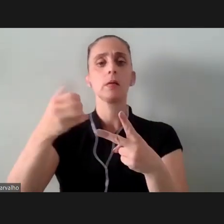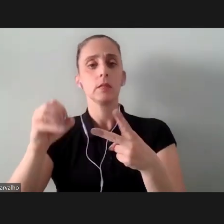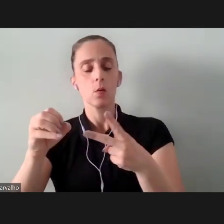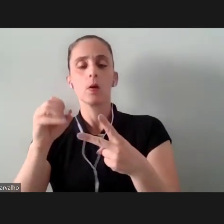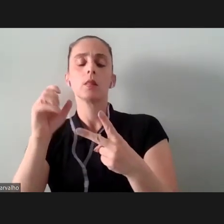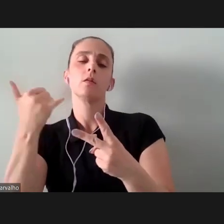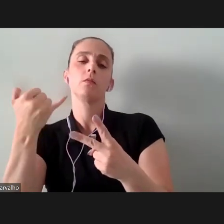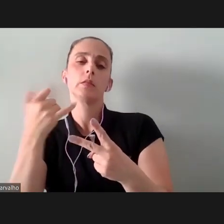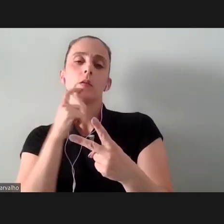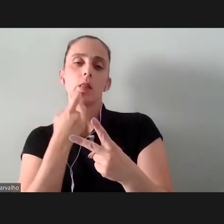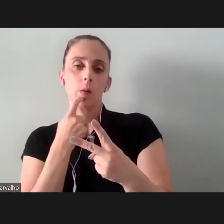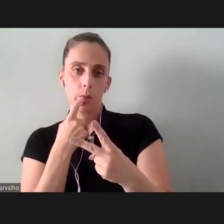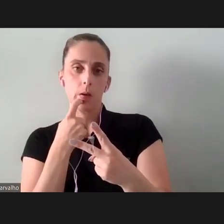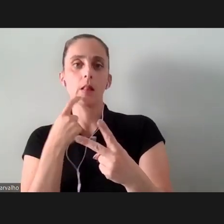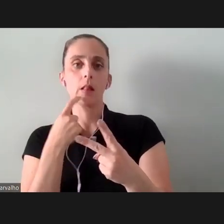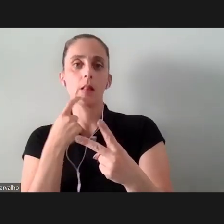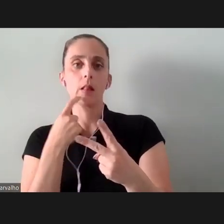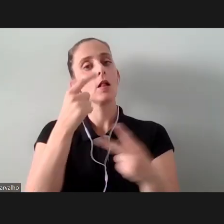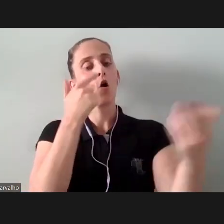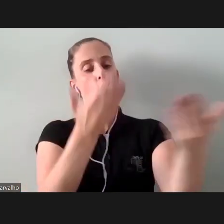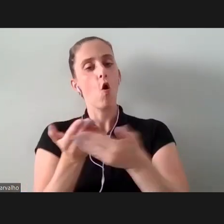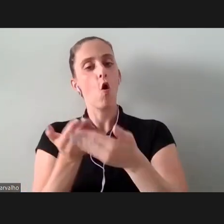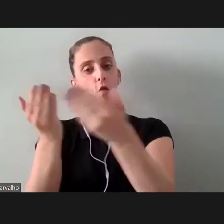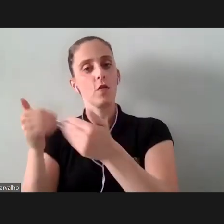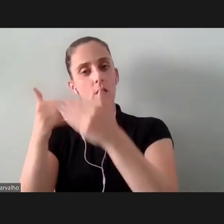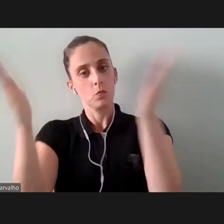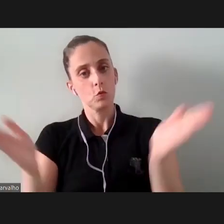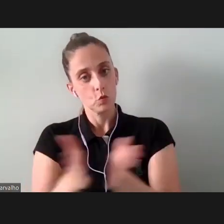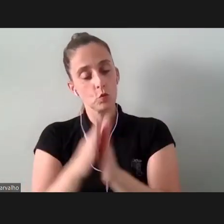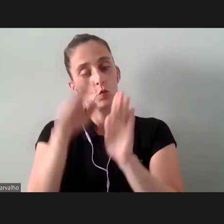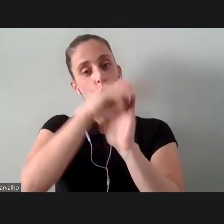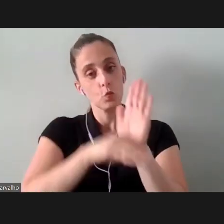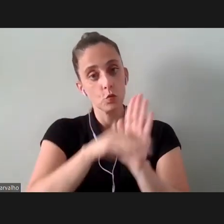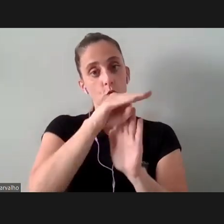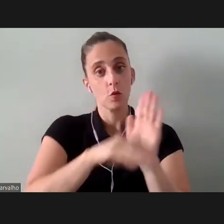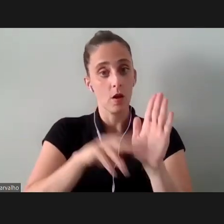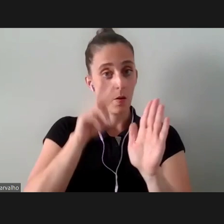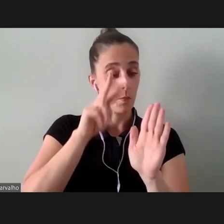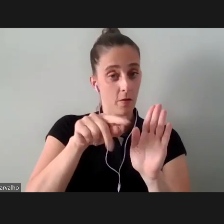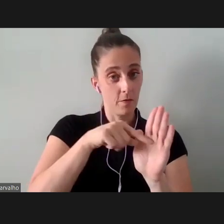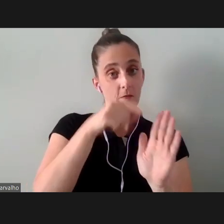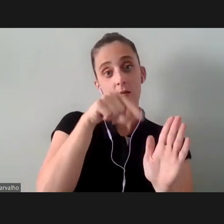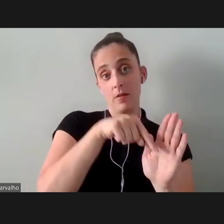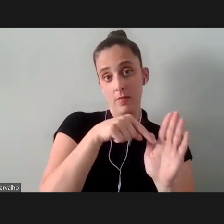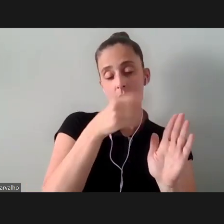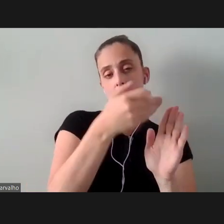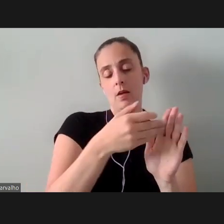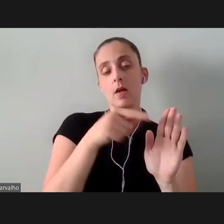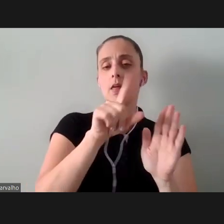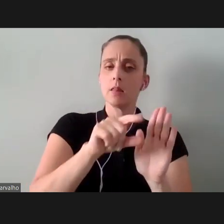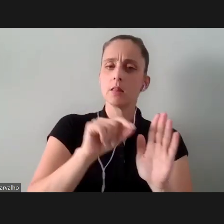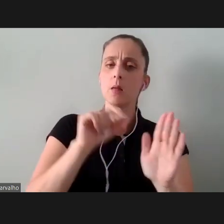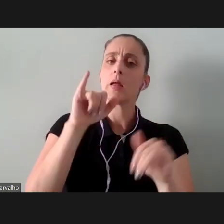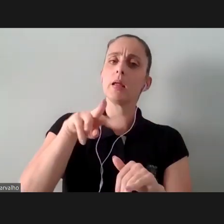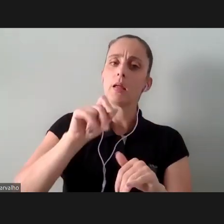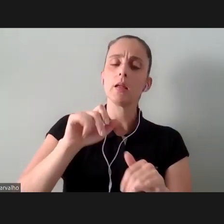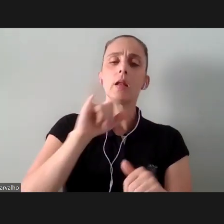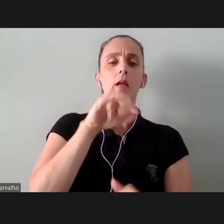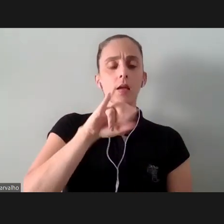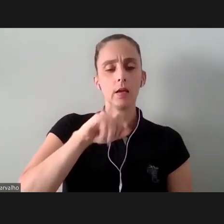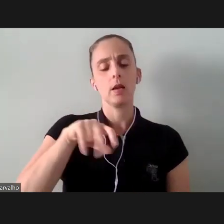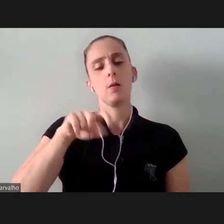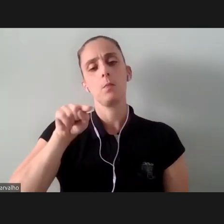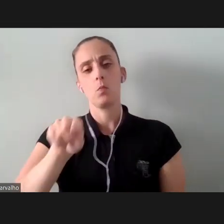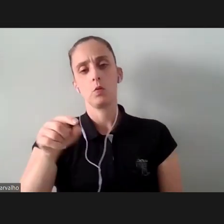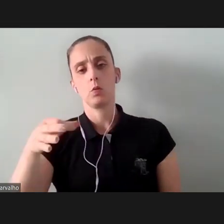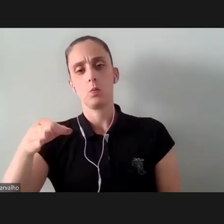25 de Abril. Convidamos todos e todas a consultar o programa do evento e mais informações no site do INA em